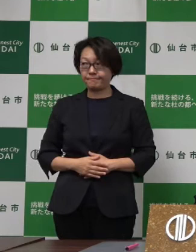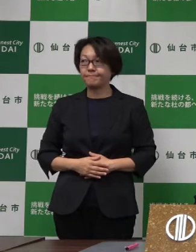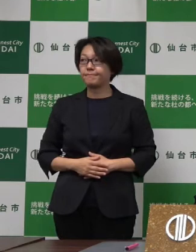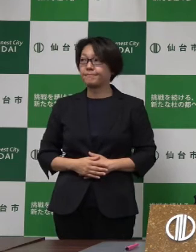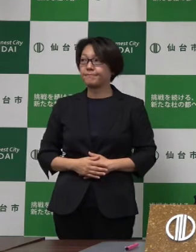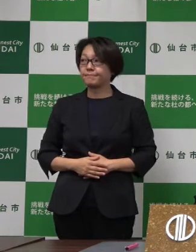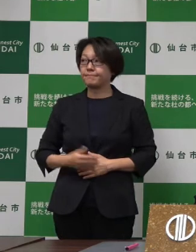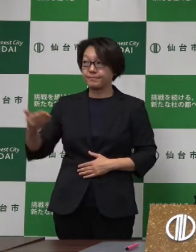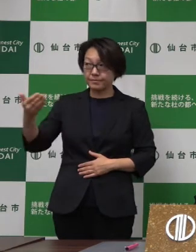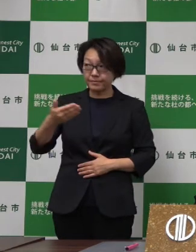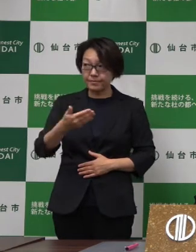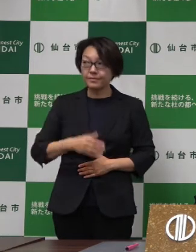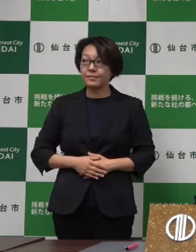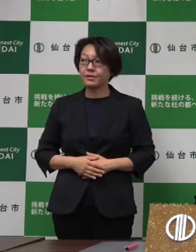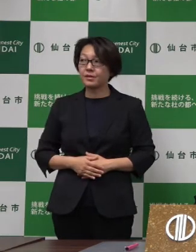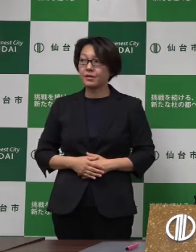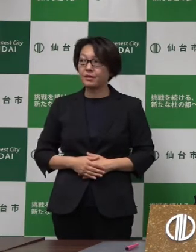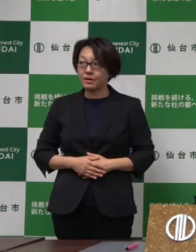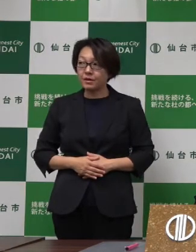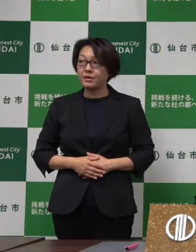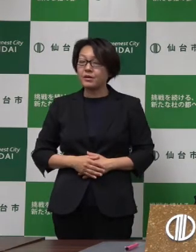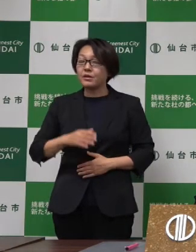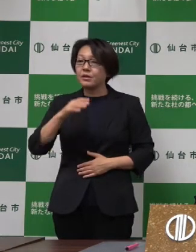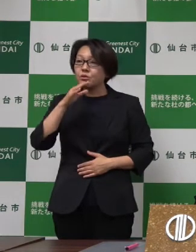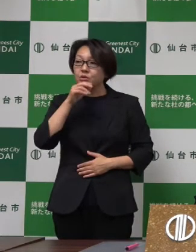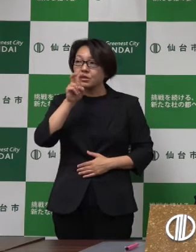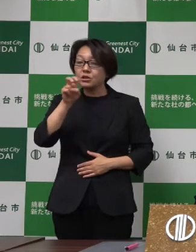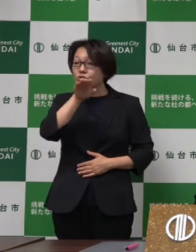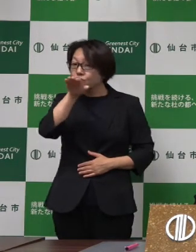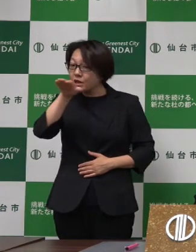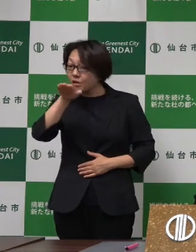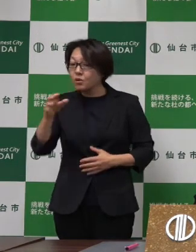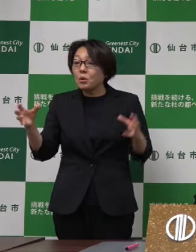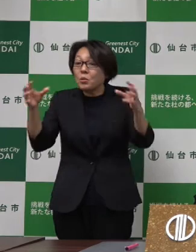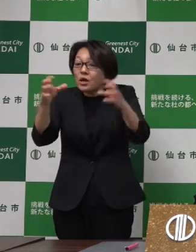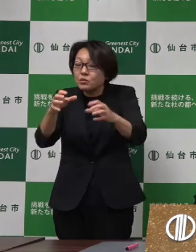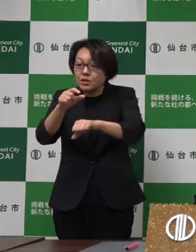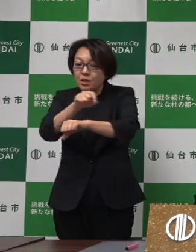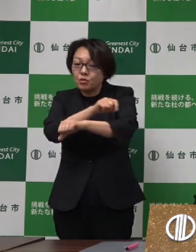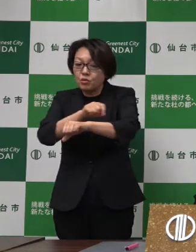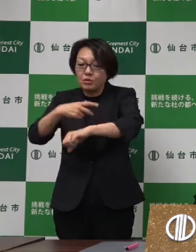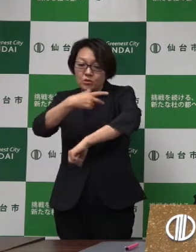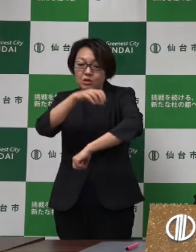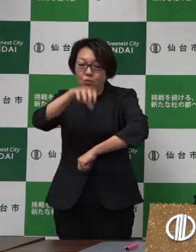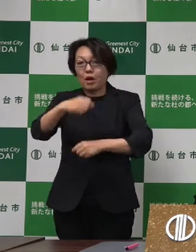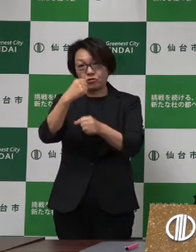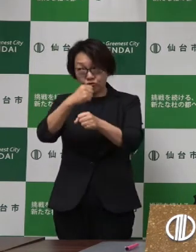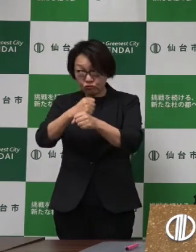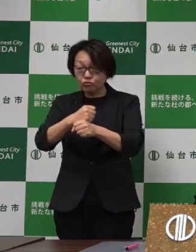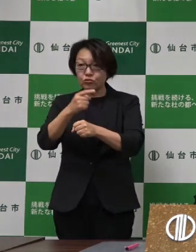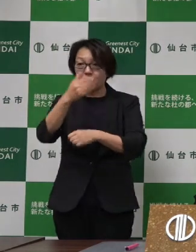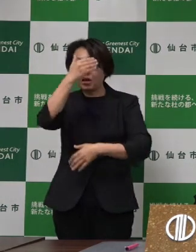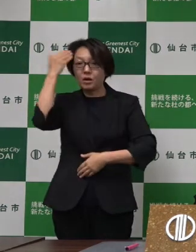何かこう一箇所にその、まあ、20代だったりこの集めて特別なことをするとか、そういう若者